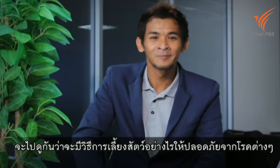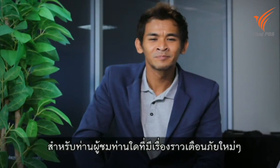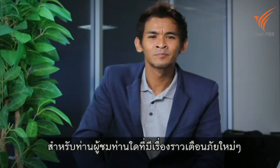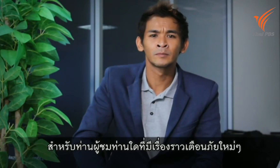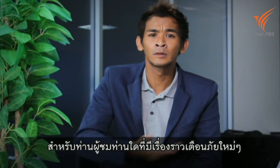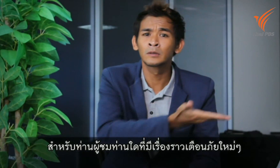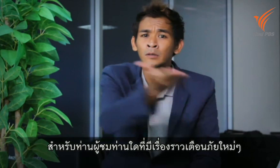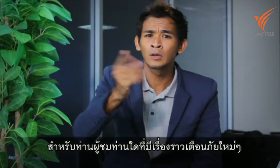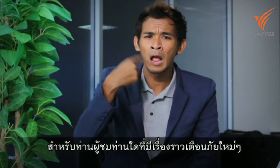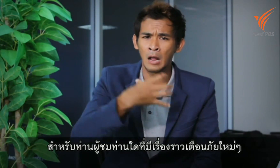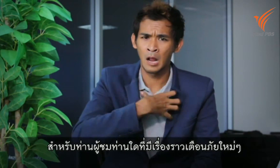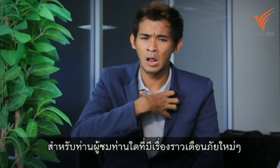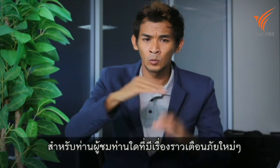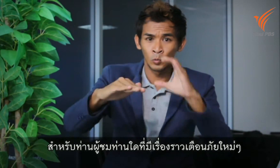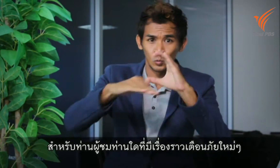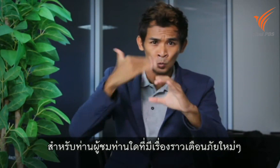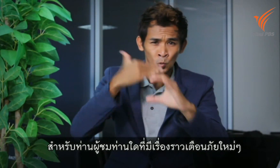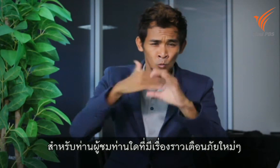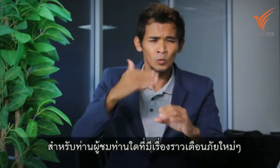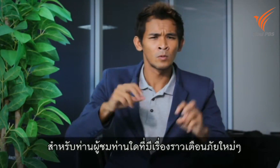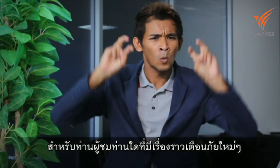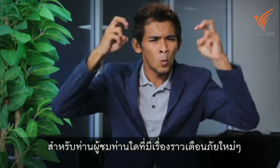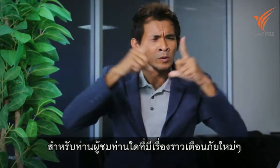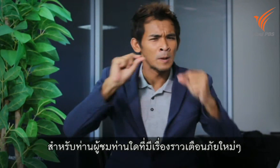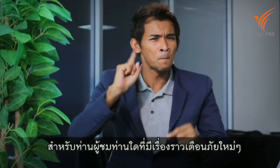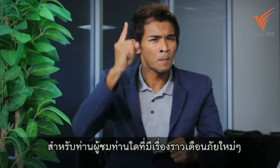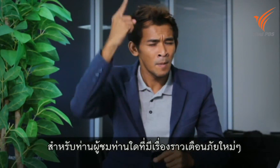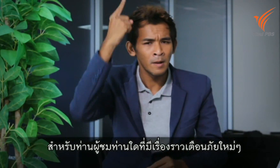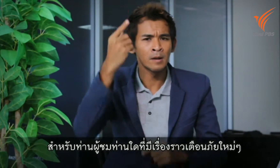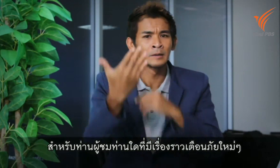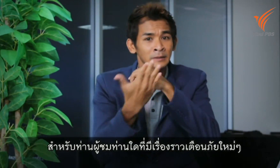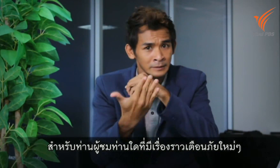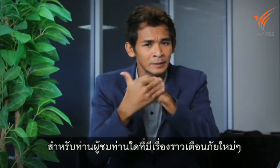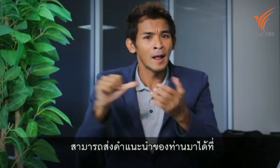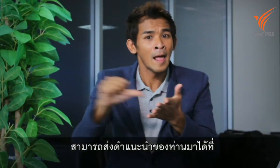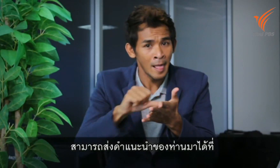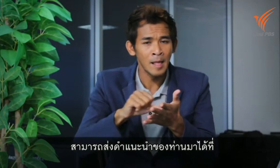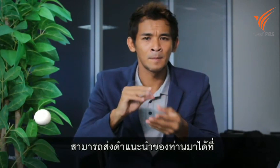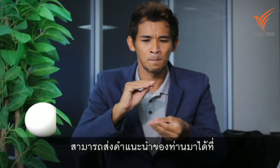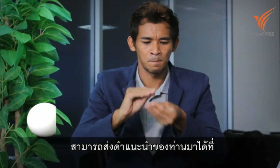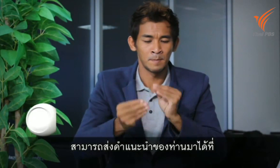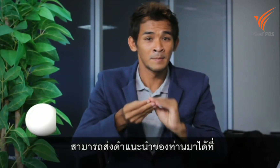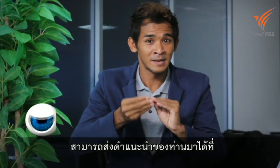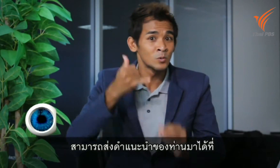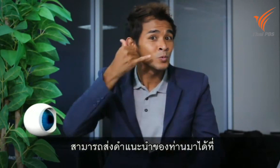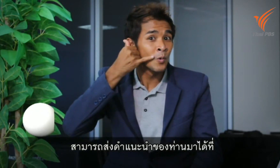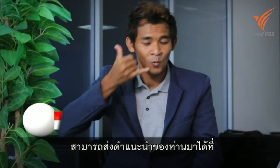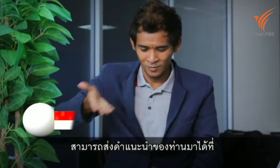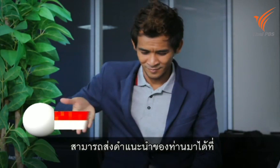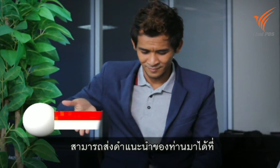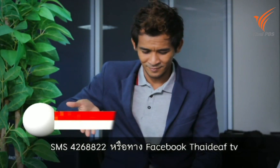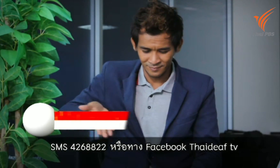ต่างๆสำหรับท่านผู้ชมท่านใดที่มีเรื่องราวเตือนภัยใหม่ๆ ามารถส่งคำแนะนำของท่านมาได้